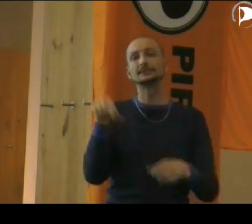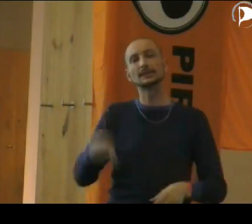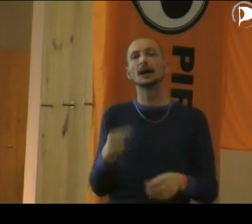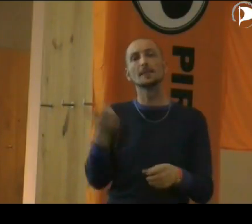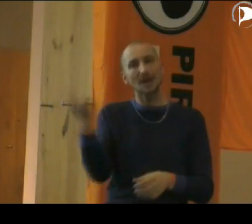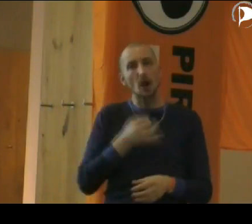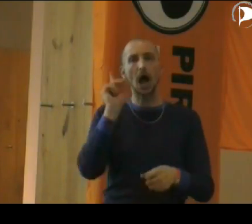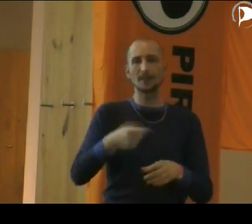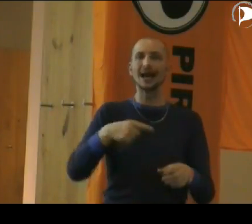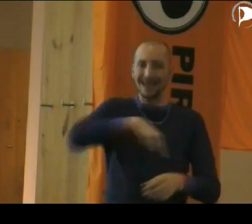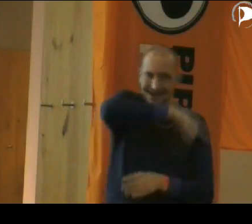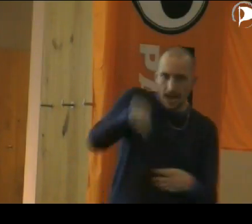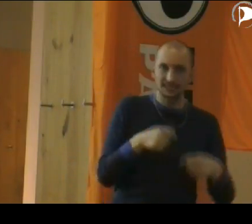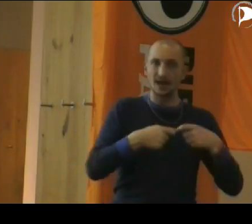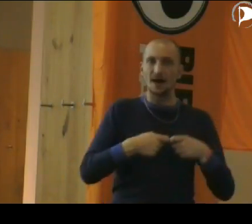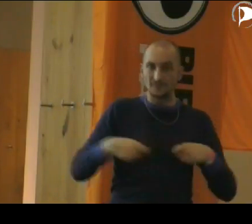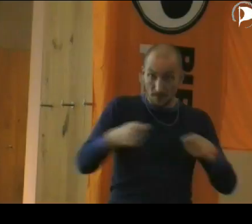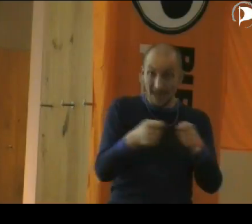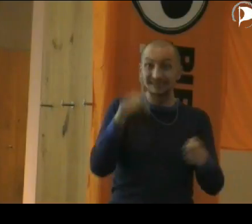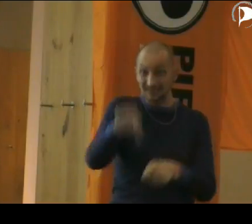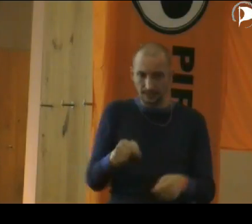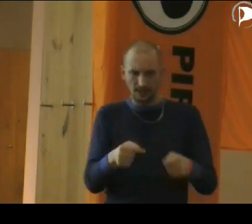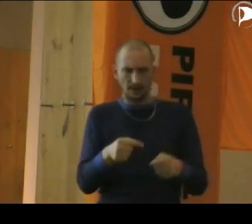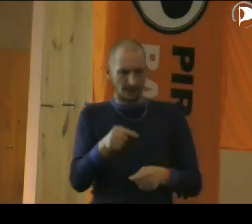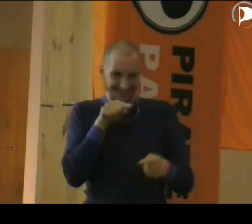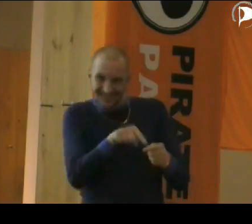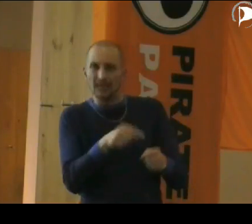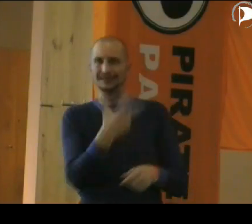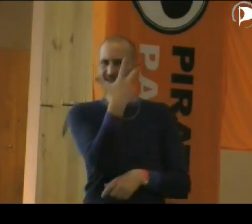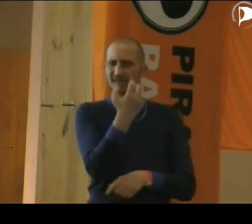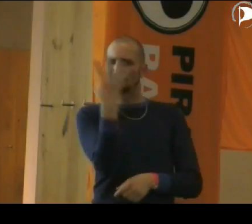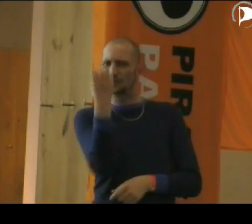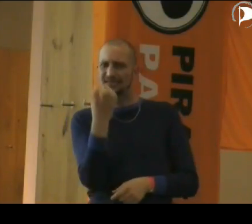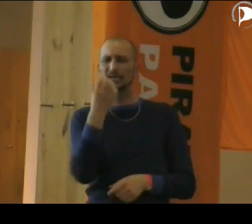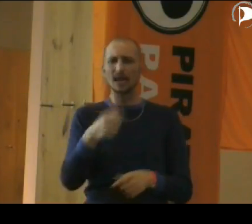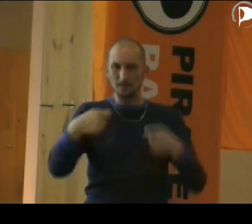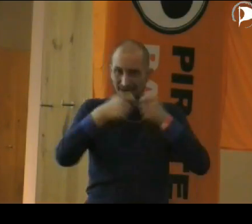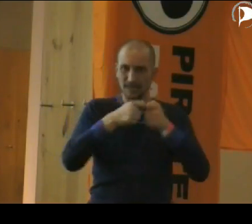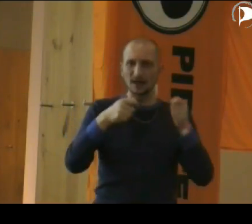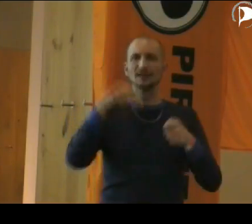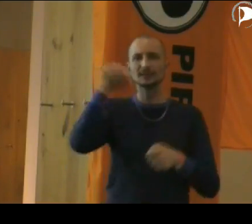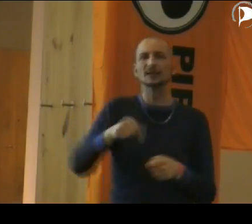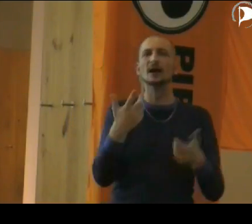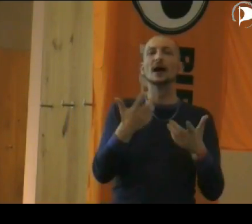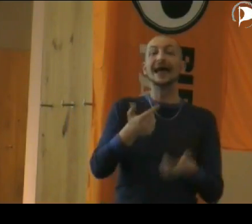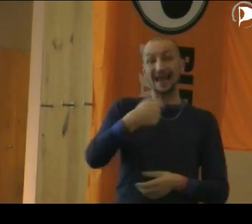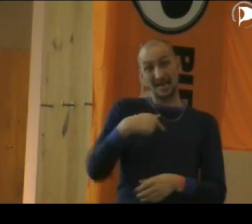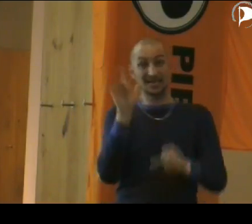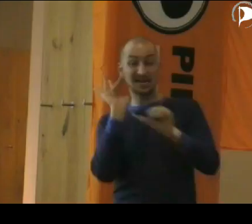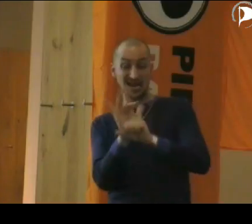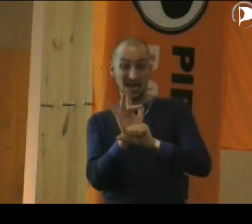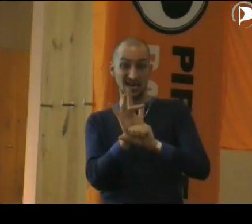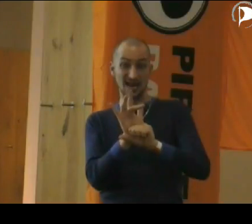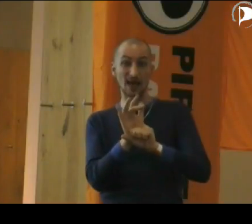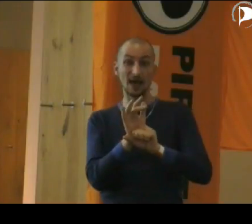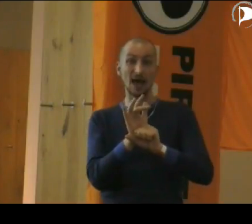ihnen ein kaiserbad liegt das 40 mitglieder ins nur eines der wahnsinn deshalb ganz deutlich ich spreche mich gegen kreis und wenn du unter